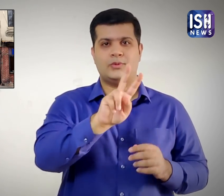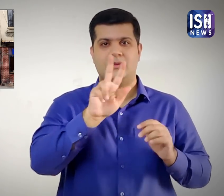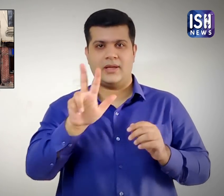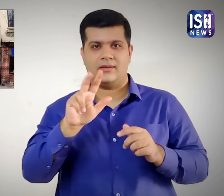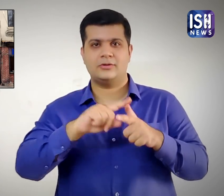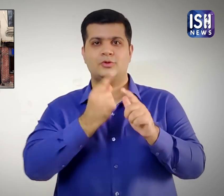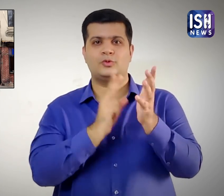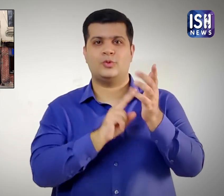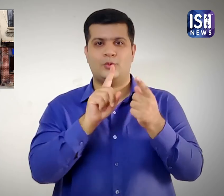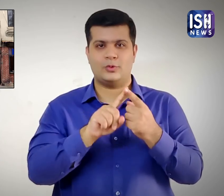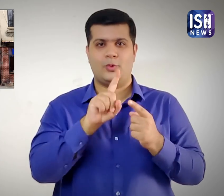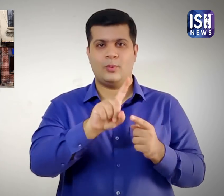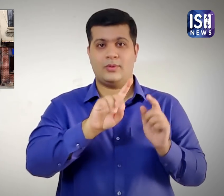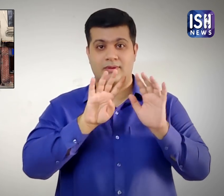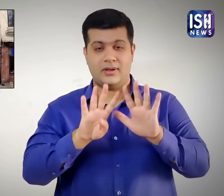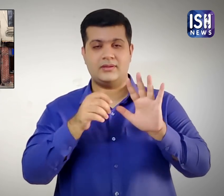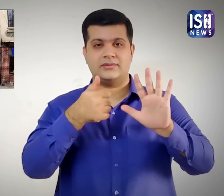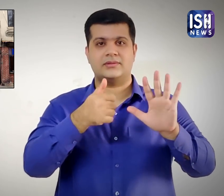अक्रोशित।